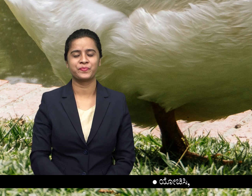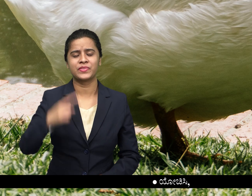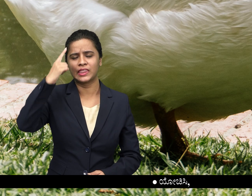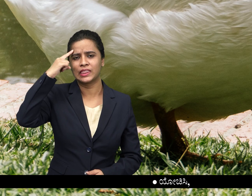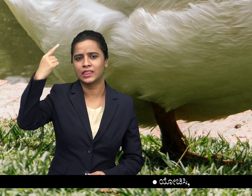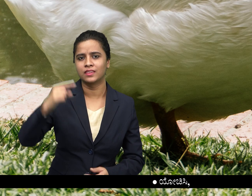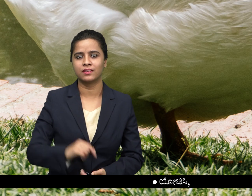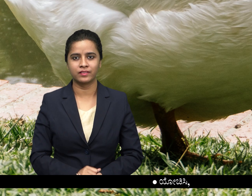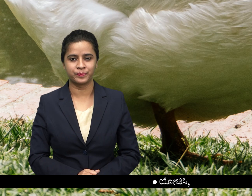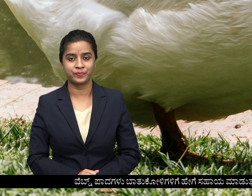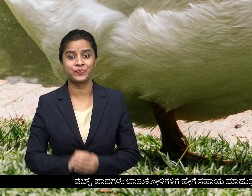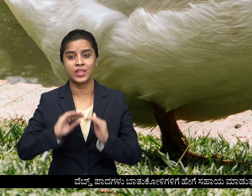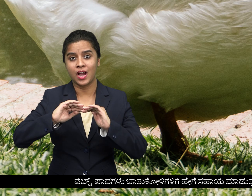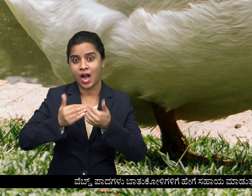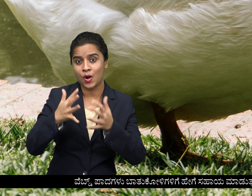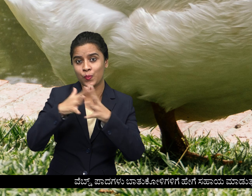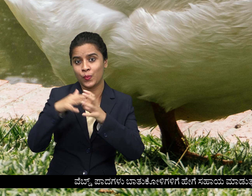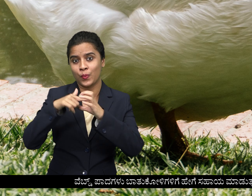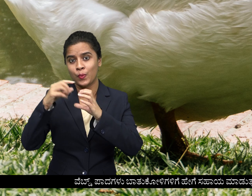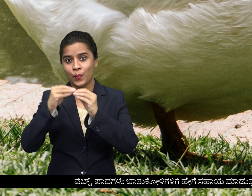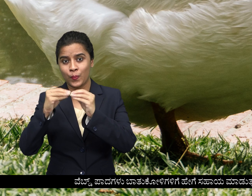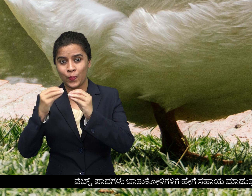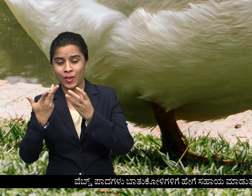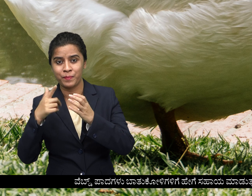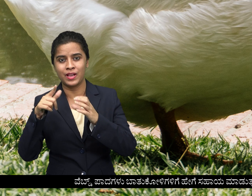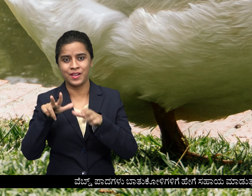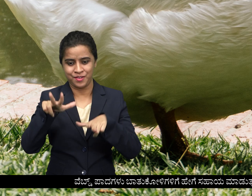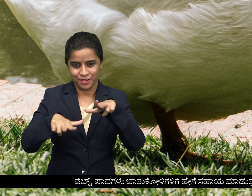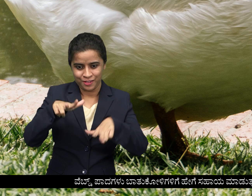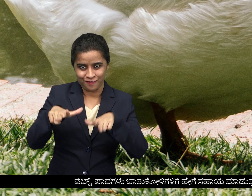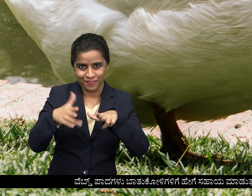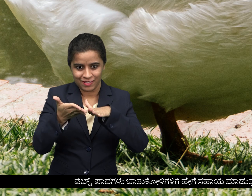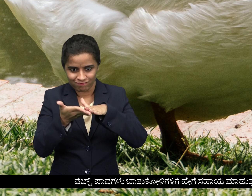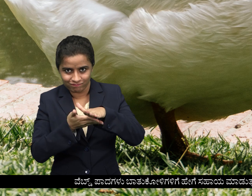ಯೋಚಿಸಿ, ವೆಬ್ಡ್ ಪಾದಗಳು ಬಾತುಕೋಳಿಗಳಿಗೆ ಹೇಗೆ ಸಹಾಯ ಮಾಡುತ್ತವೆ?